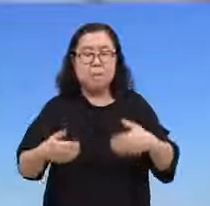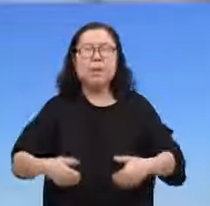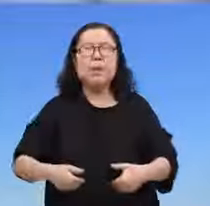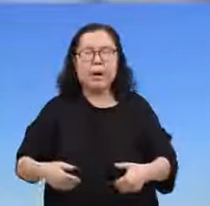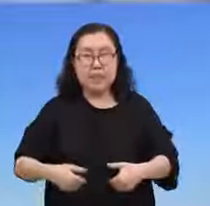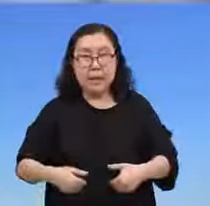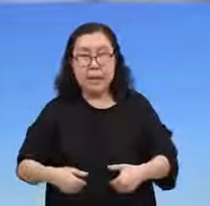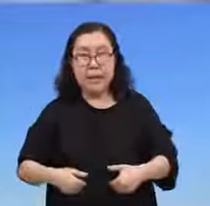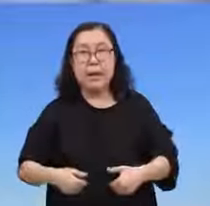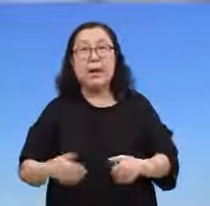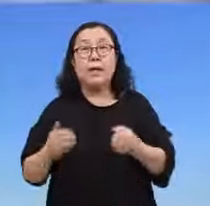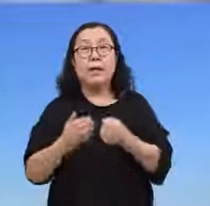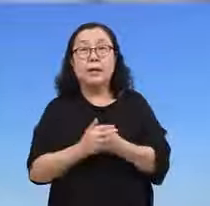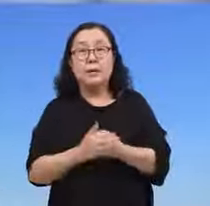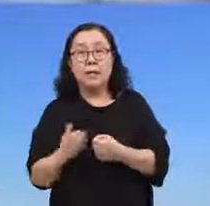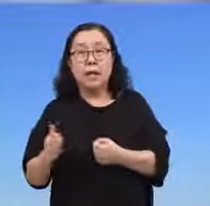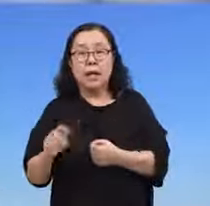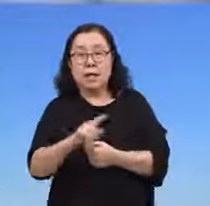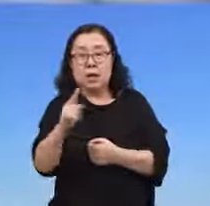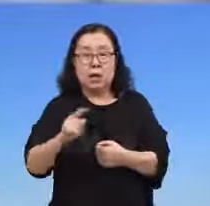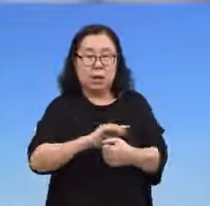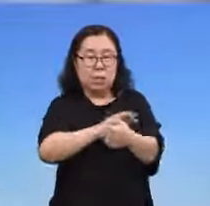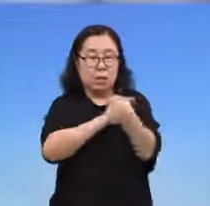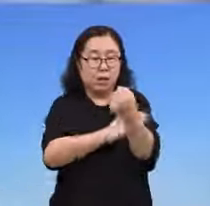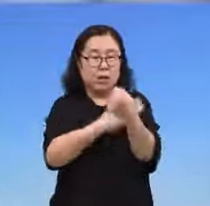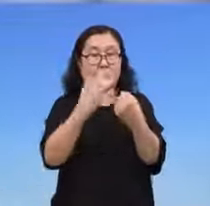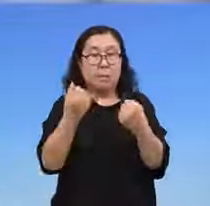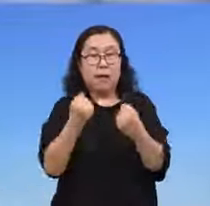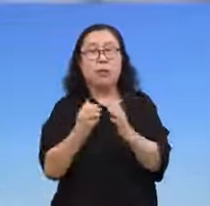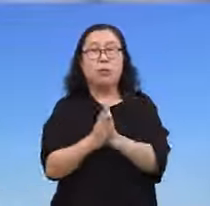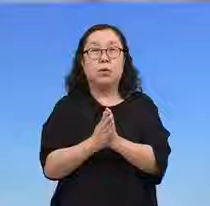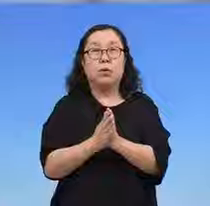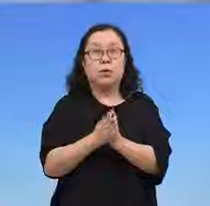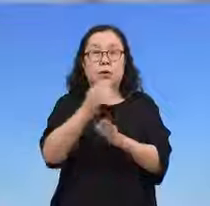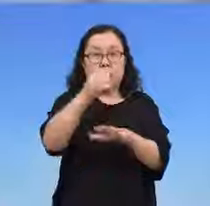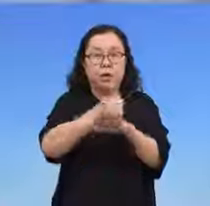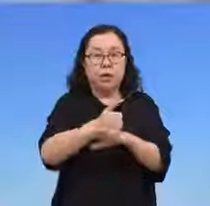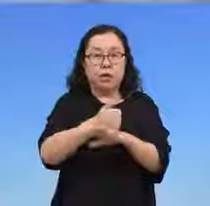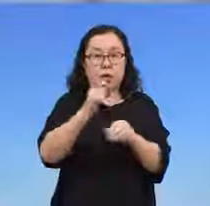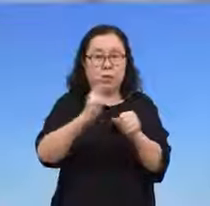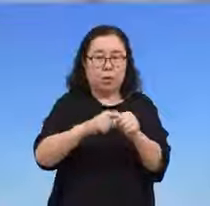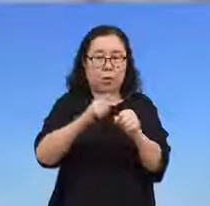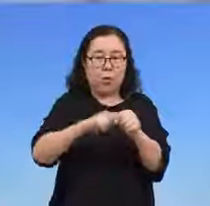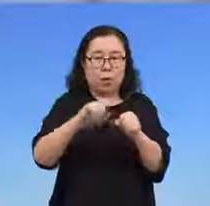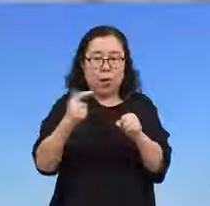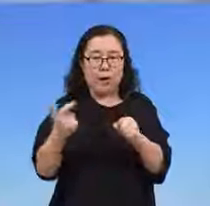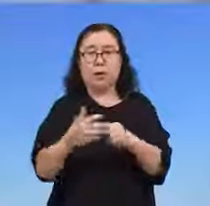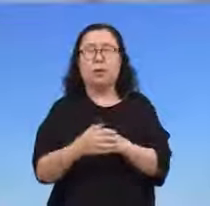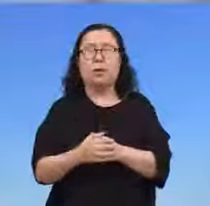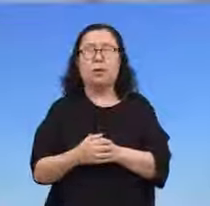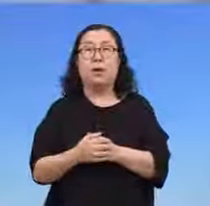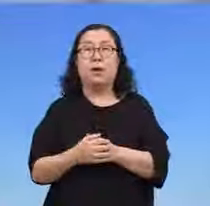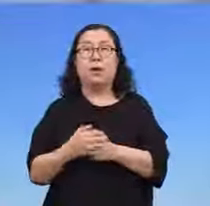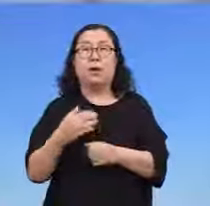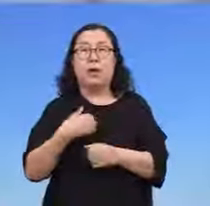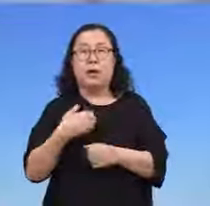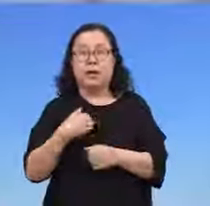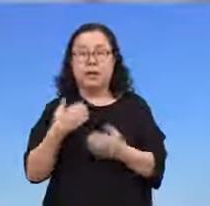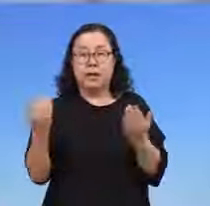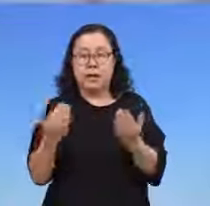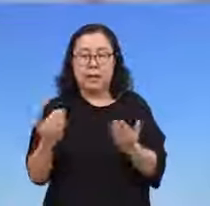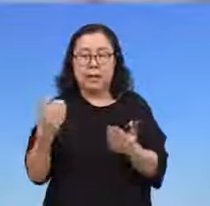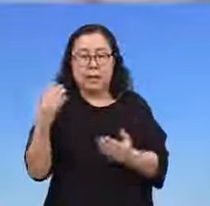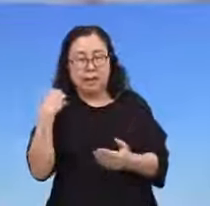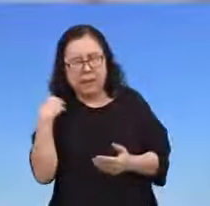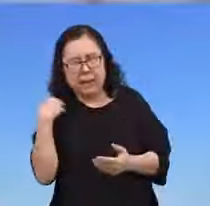성령이 너희에게 임하시면 너희가 권능을 받고는요, 최종 목표가 아니라 수단이에요, 수단. 내 이 사명을